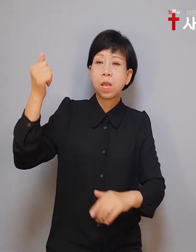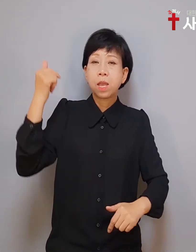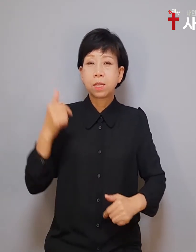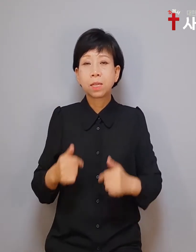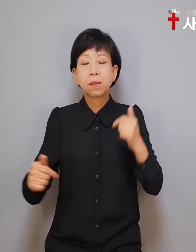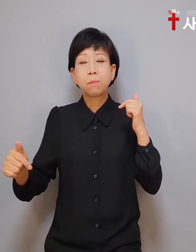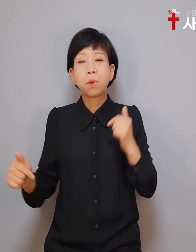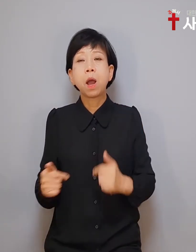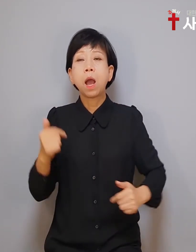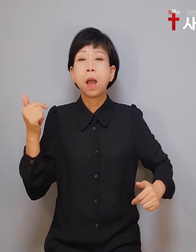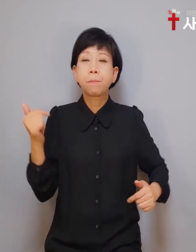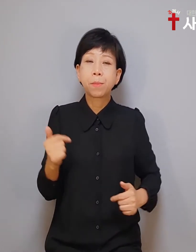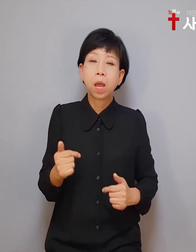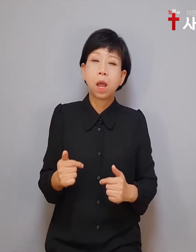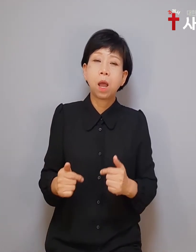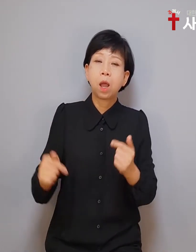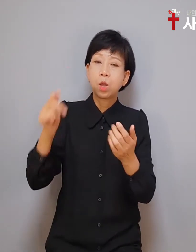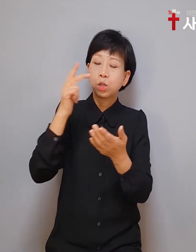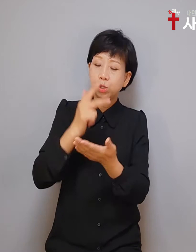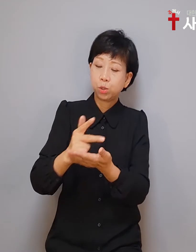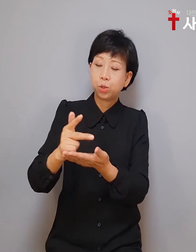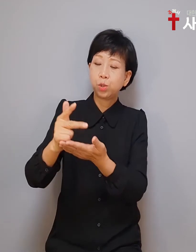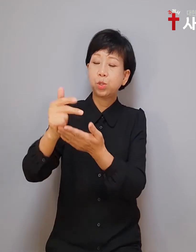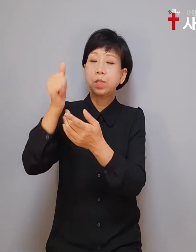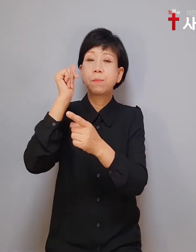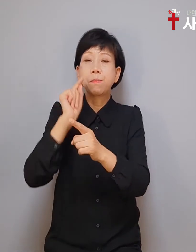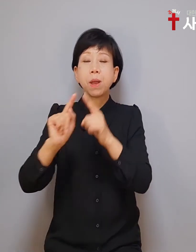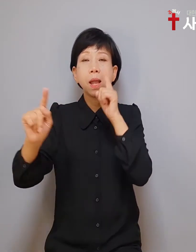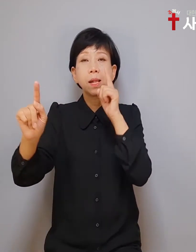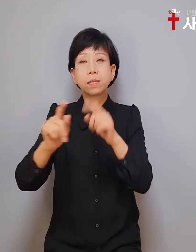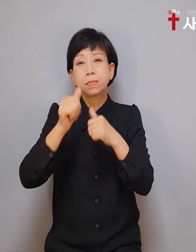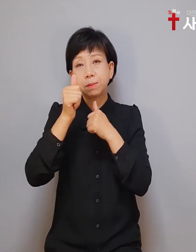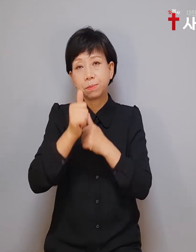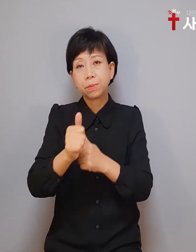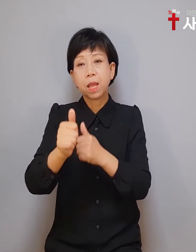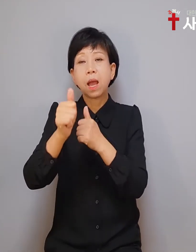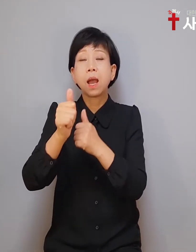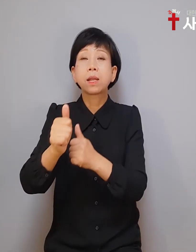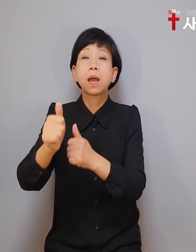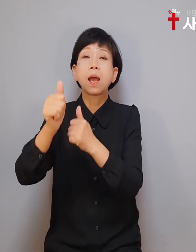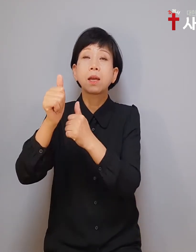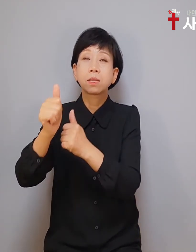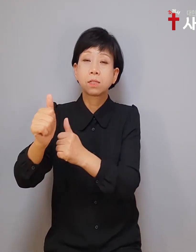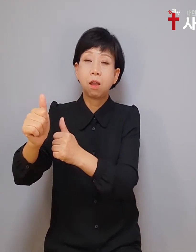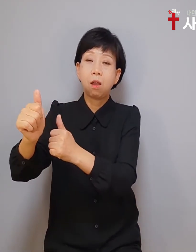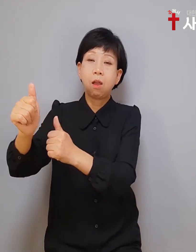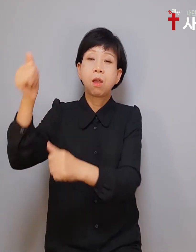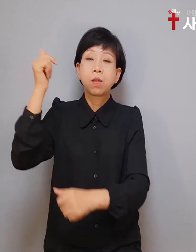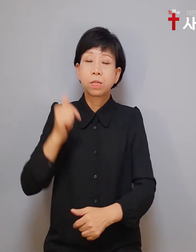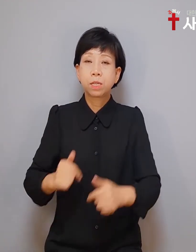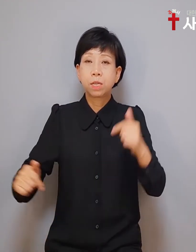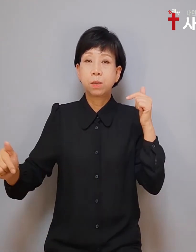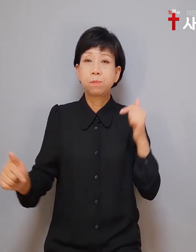중에 기뻐하며 주님 말씀 따라서